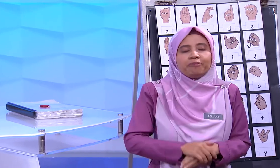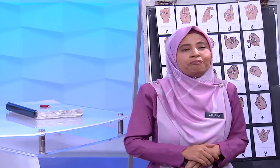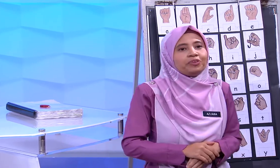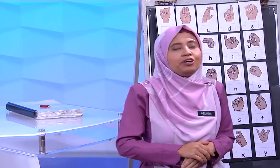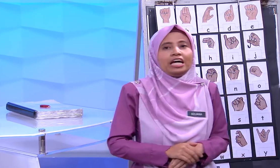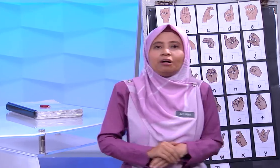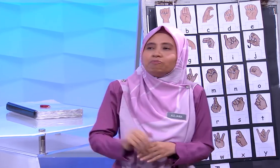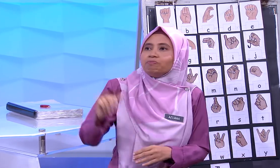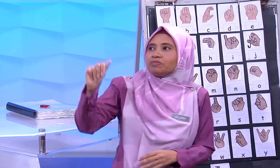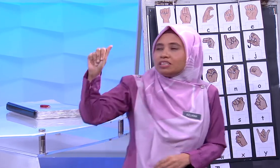boleh